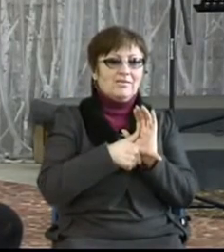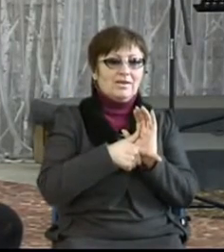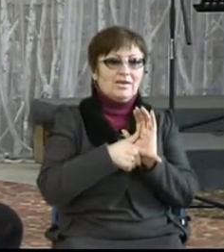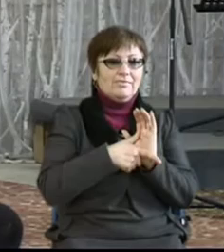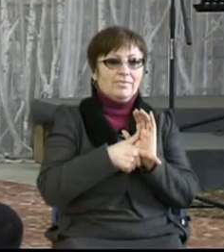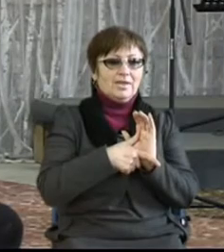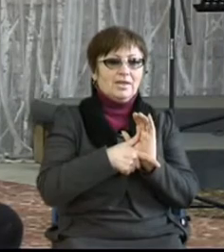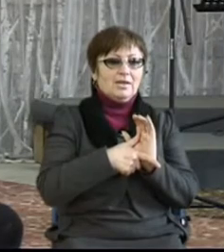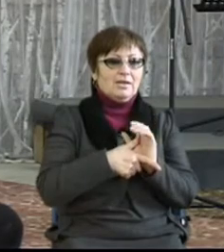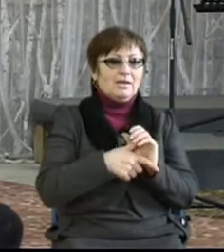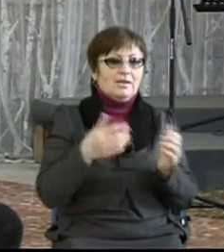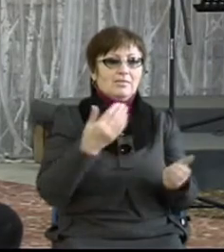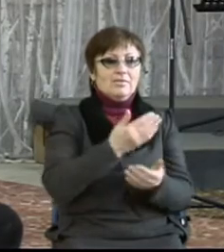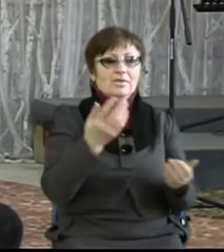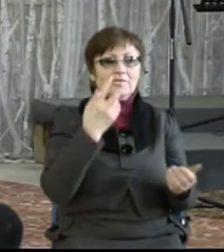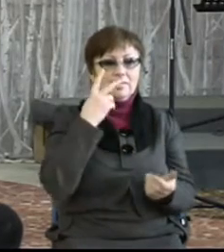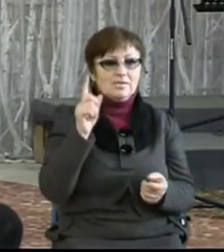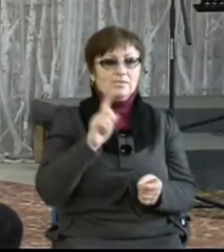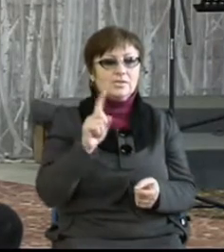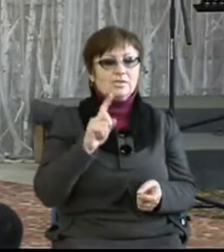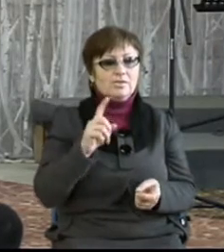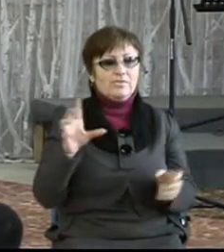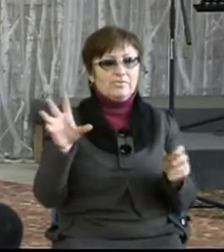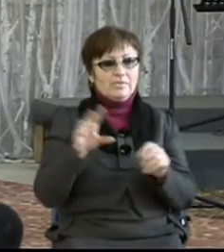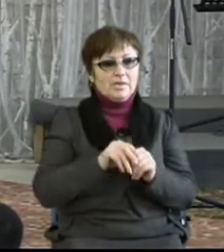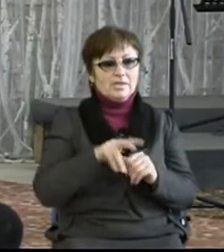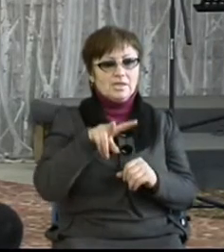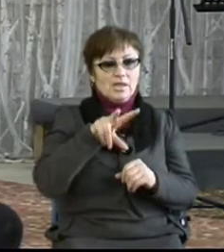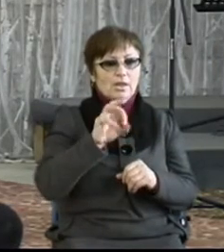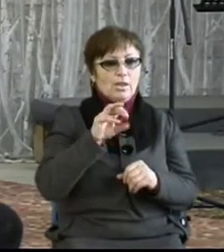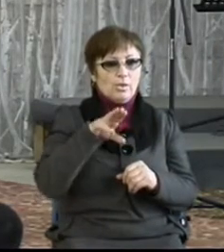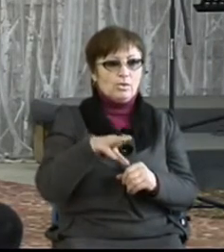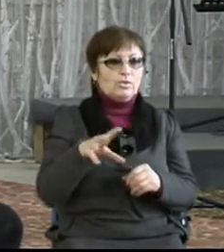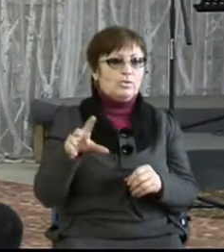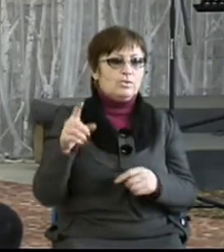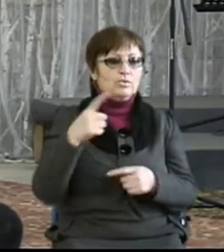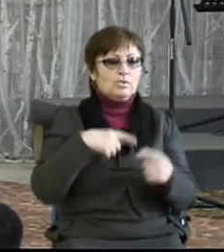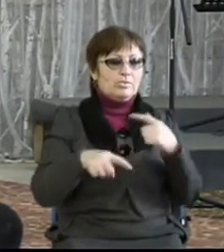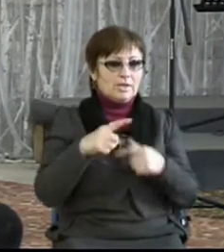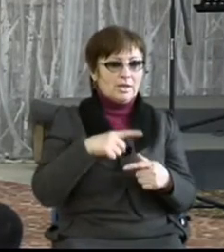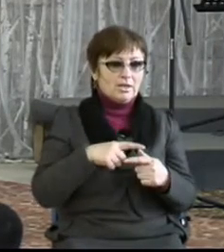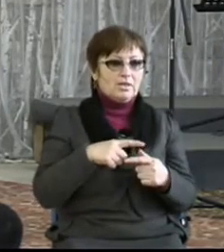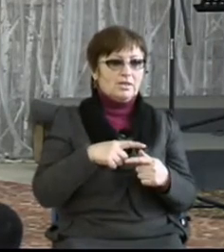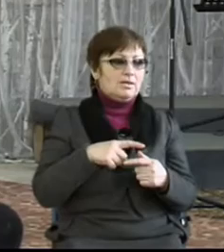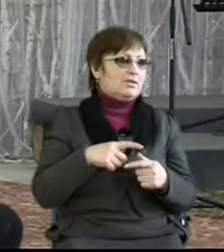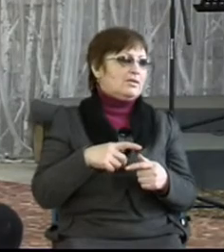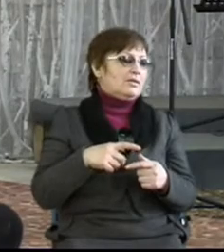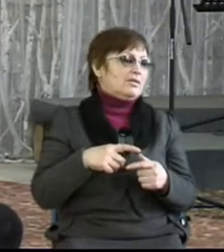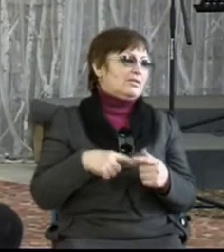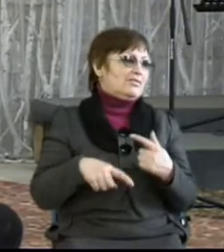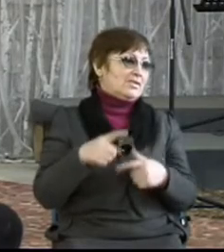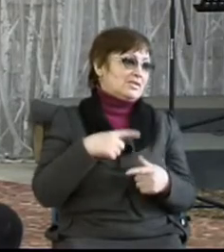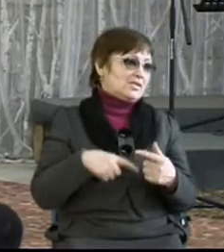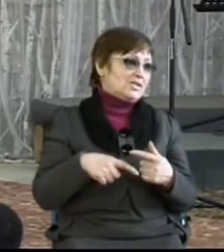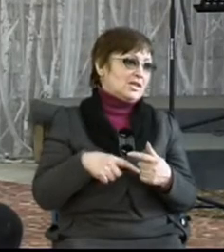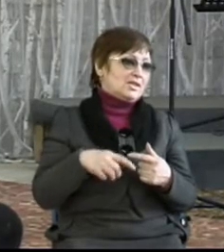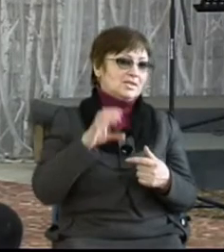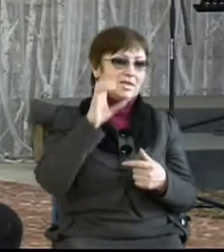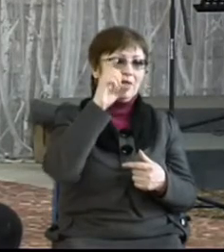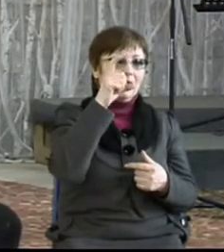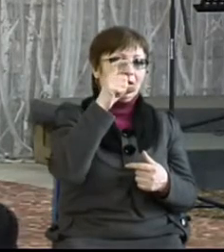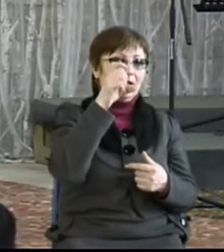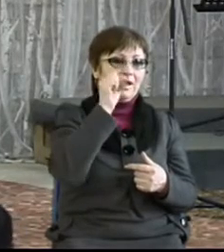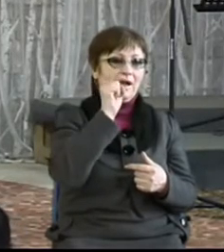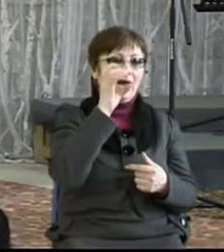то мы видим, что он вместе с Лотом ушел обратно и возвращается куда? Опять возвращается в